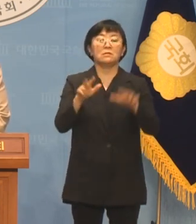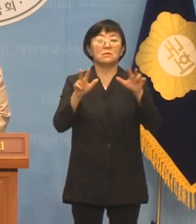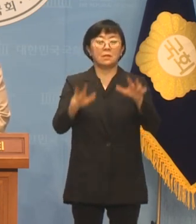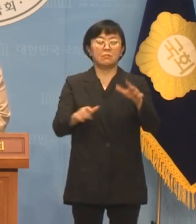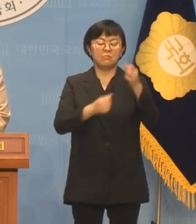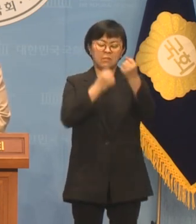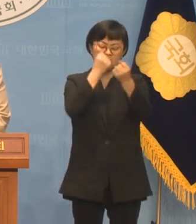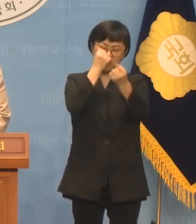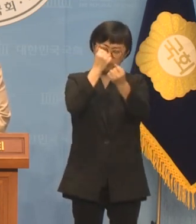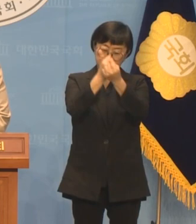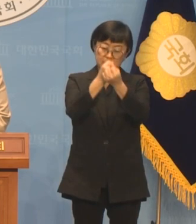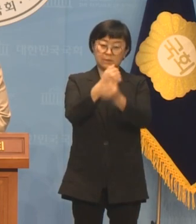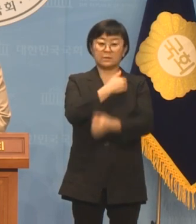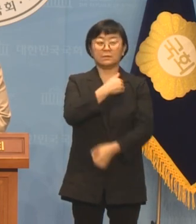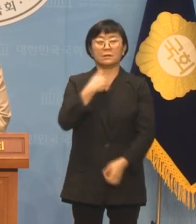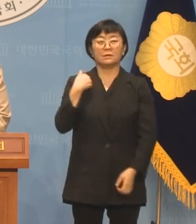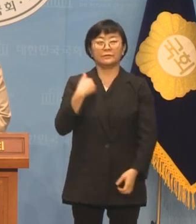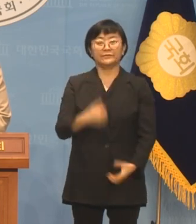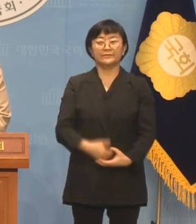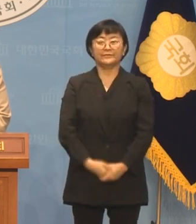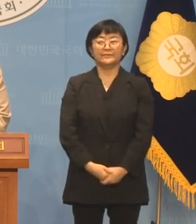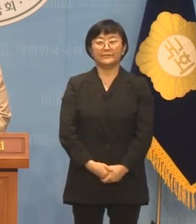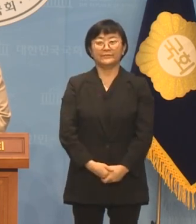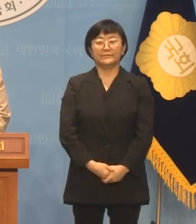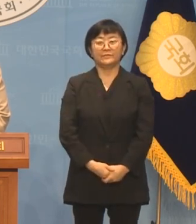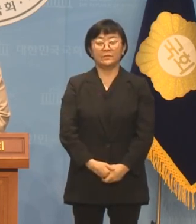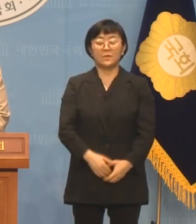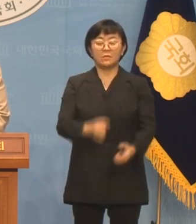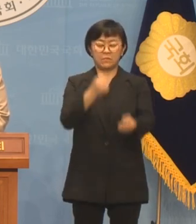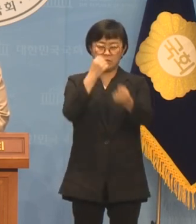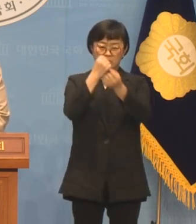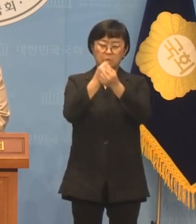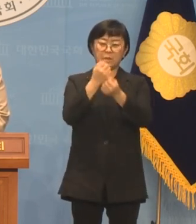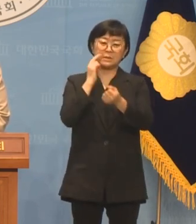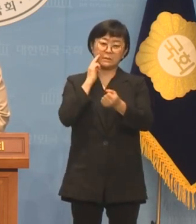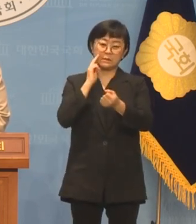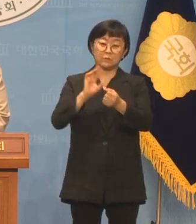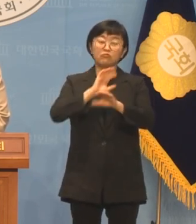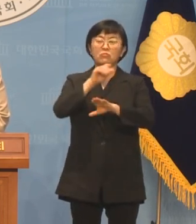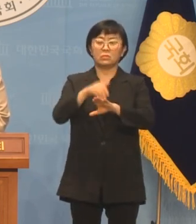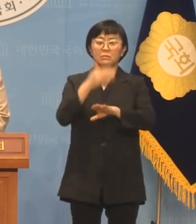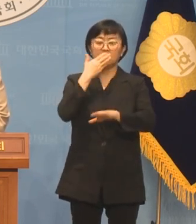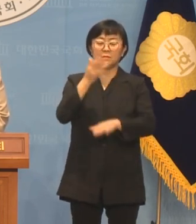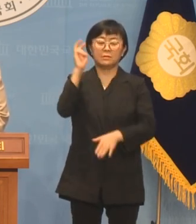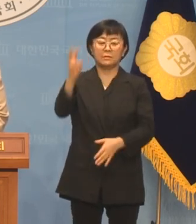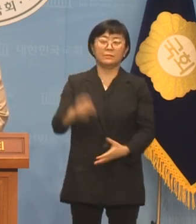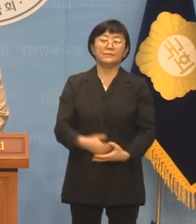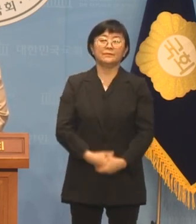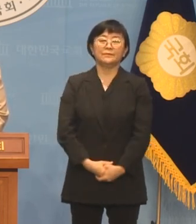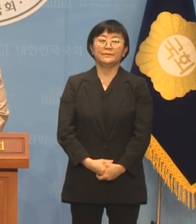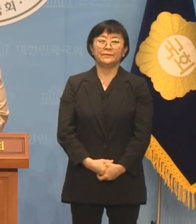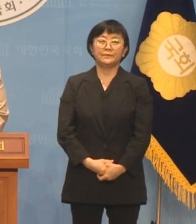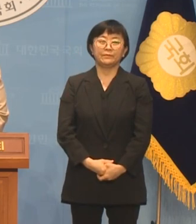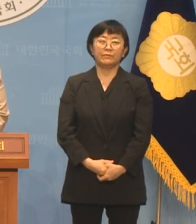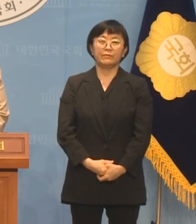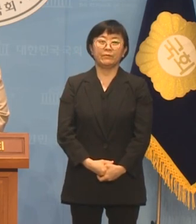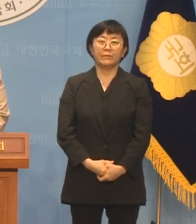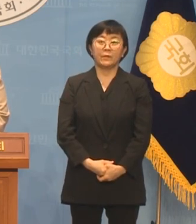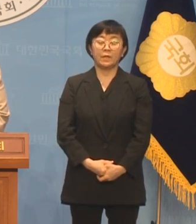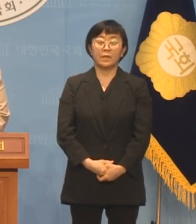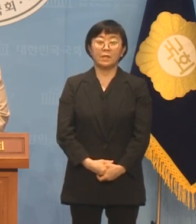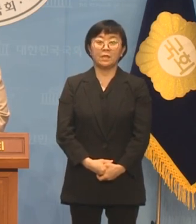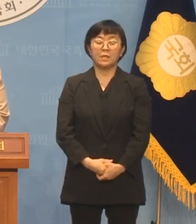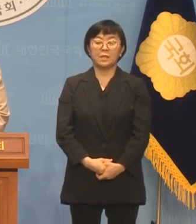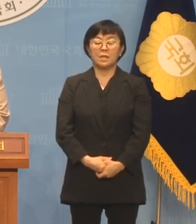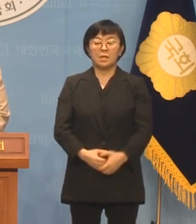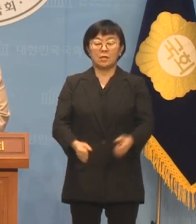아주 당당합니다. 염치가 없어지는 것도 단련되나 봅니다. 염치 있는